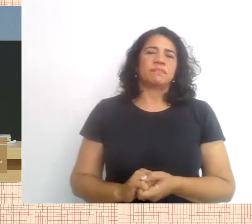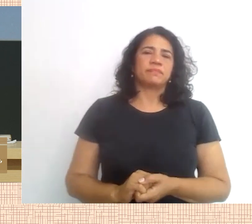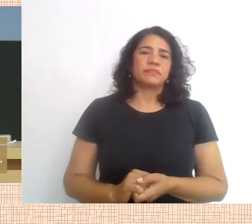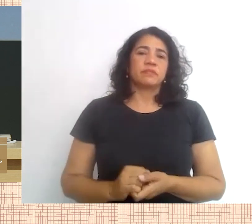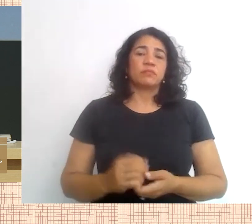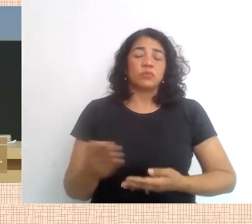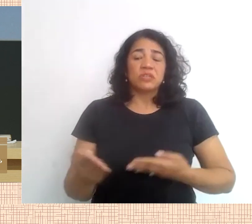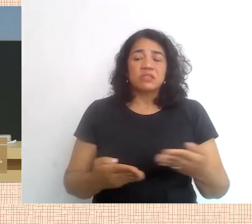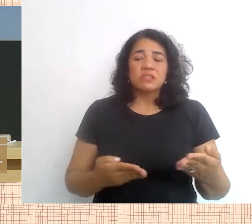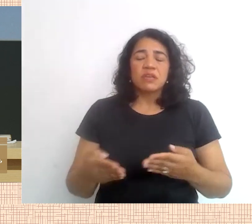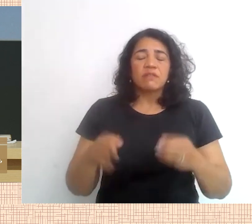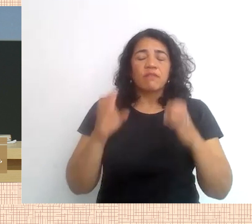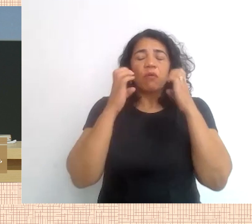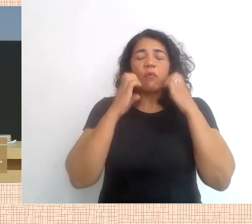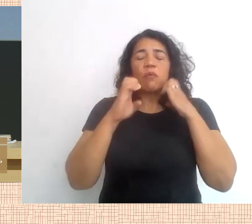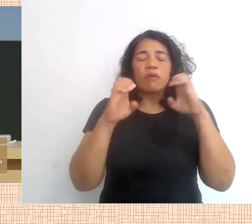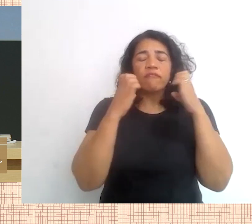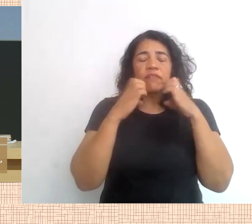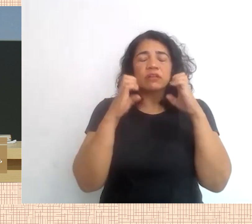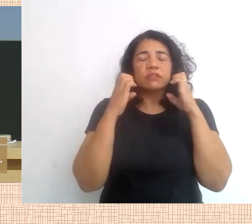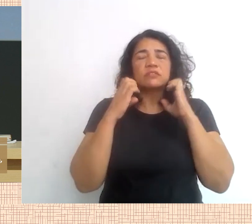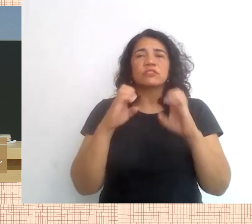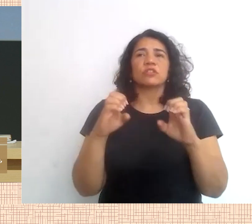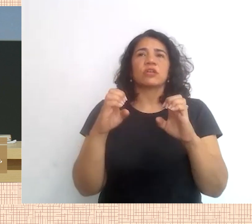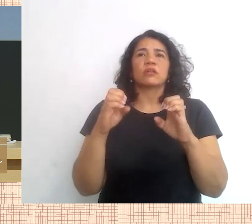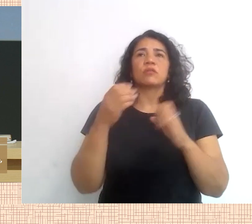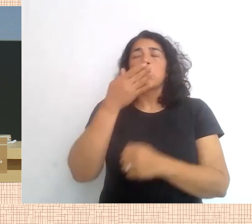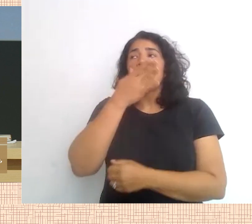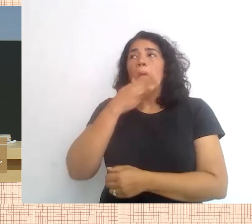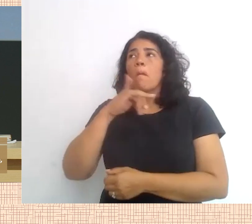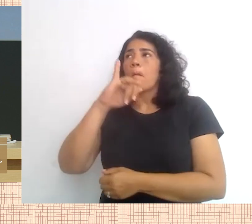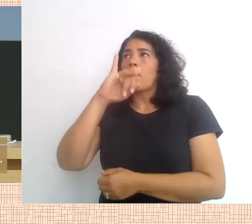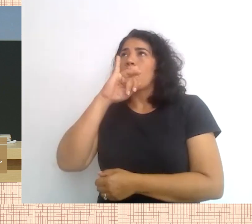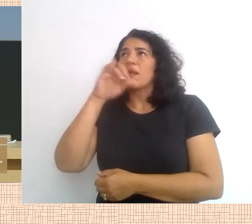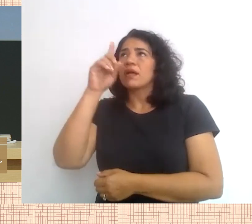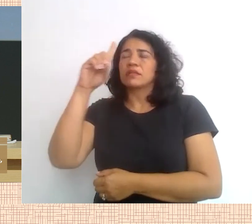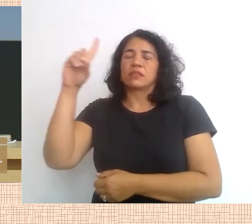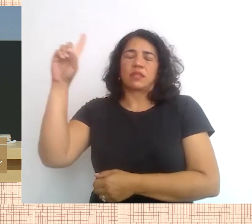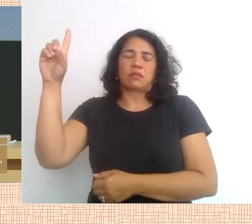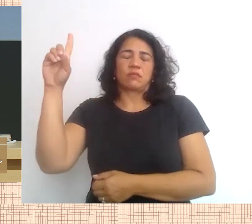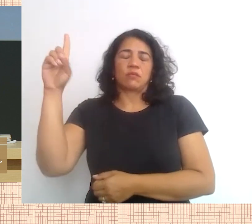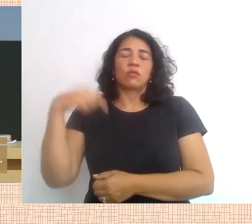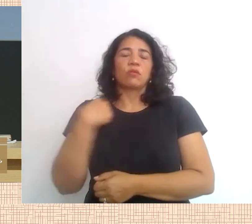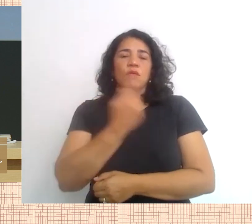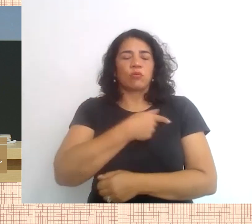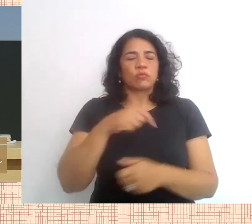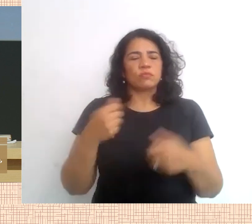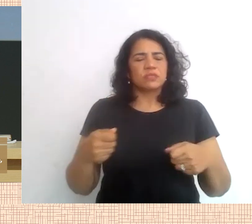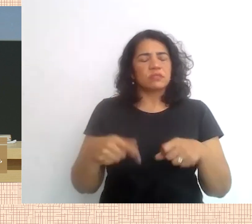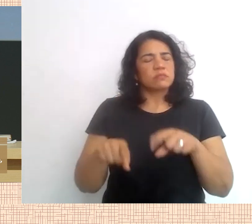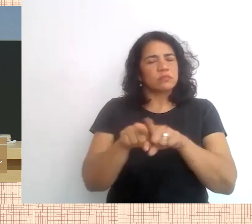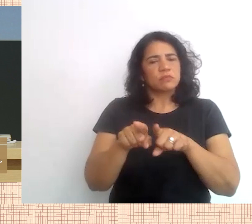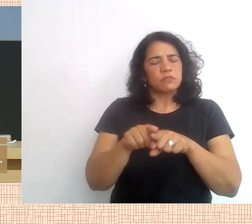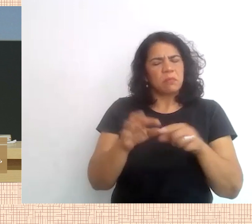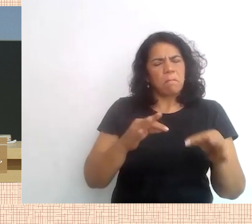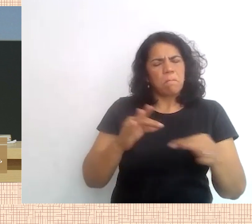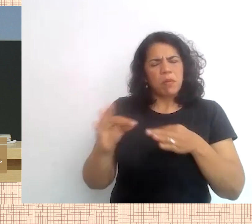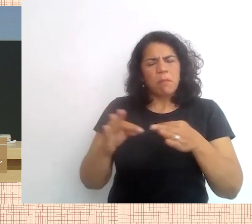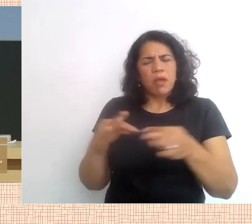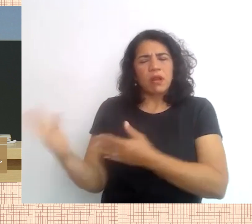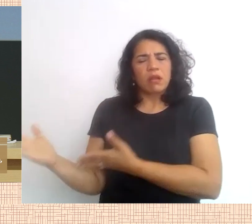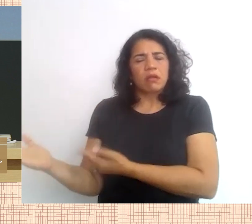Vamos preparar nossos jovens. Eu estou chamando nossos jovens mais maduros, que podem tomar essa liderança